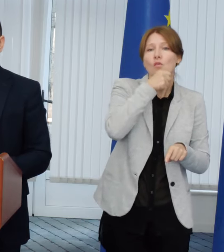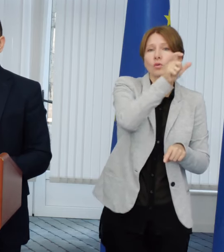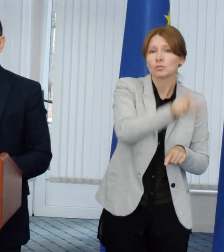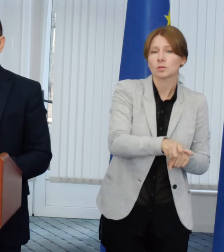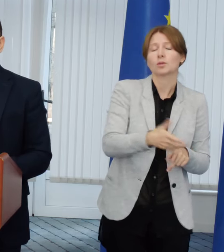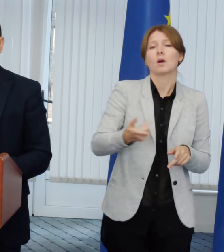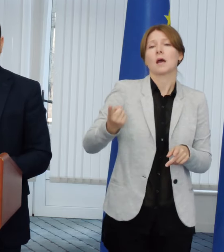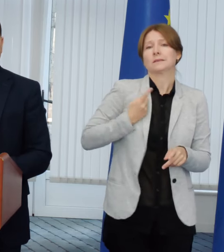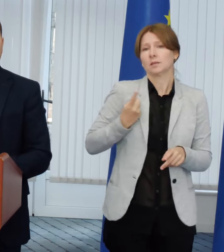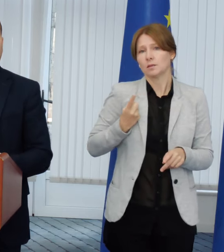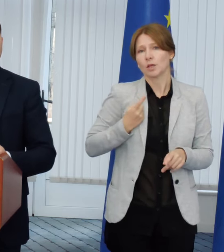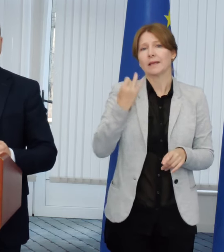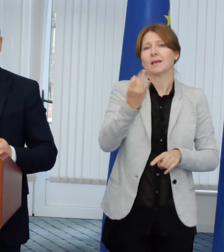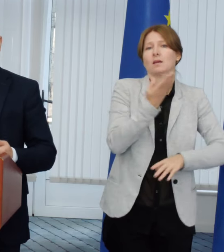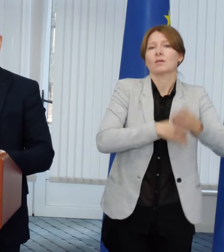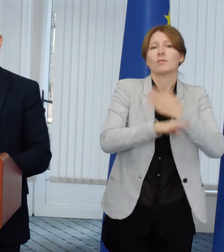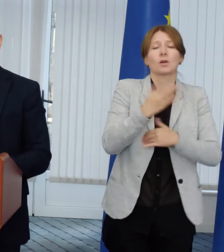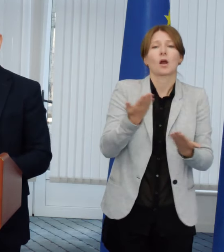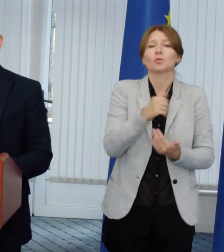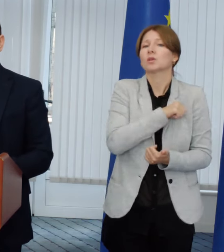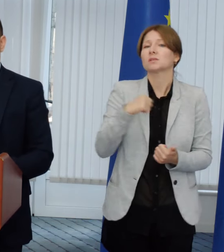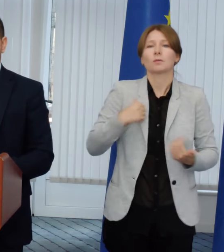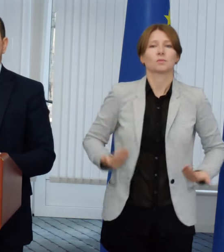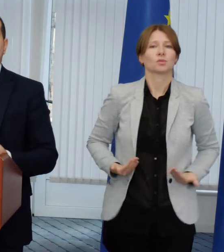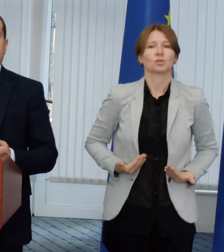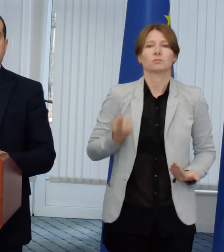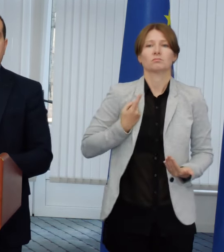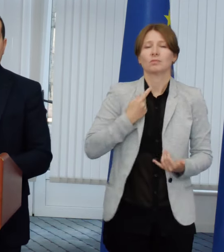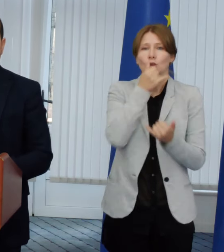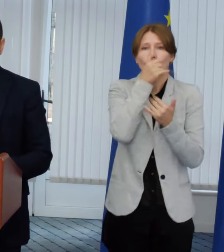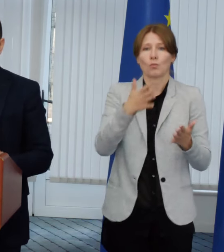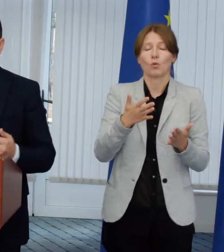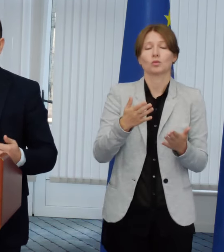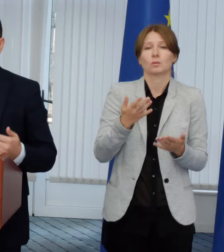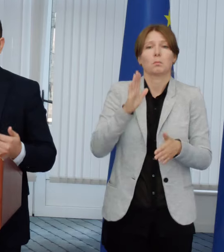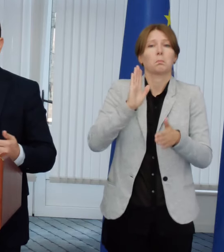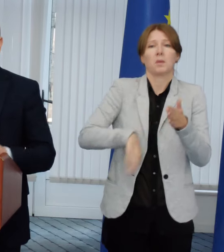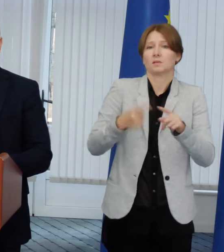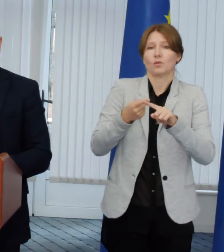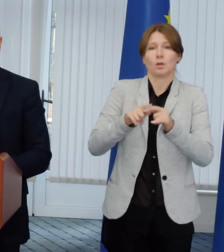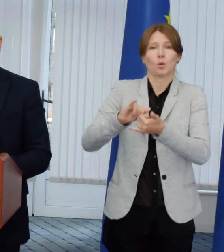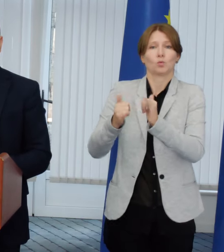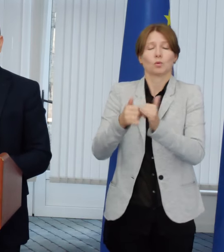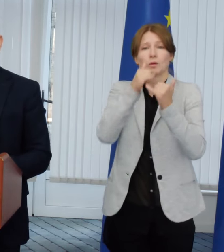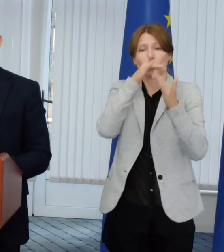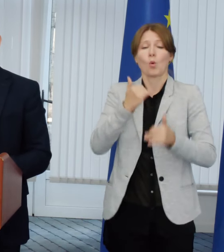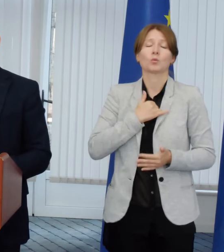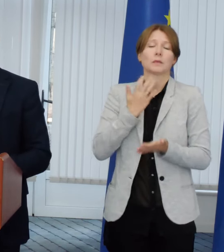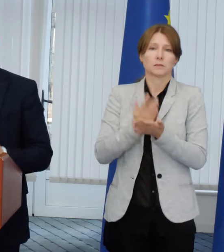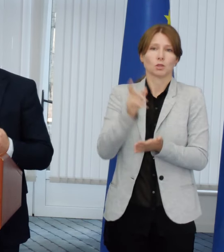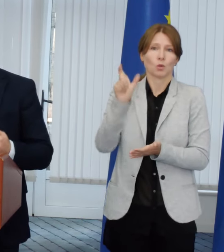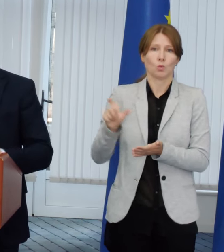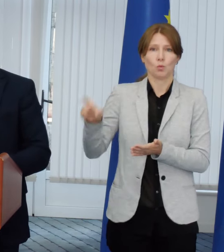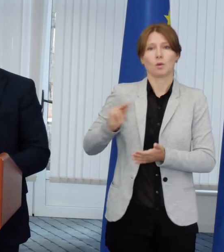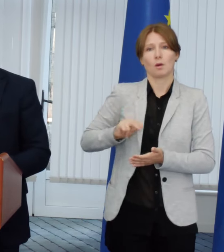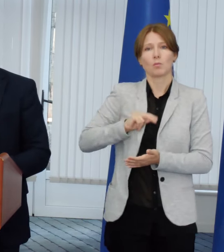singure, cu dizabilități, care nu pot duce un trai decent fără a beneficia de acest serviciu. Deci avem profesioniști care se deplasează săptămânal